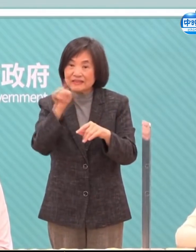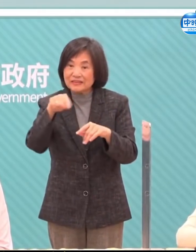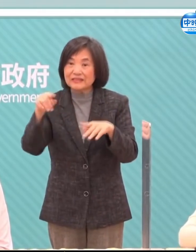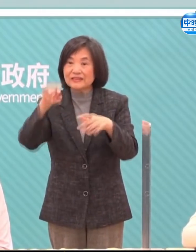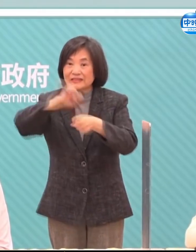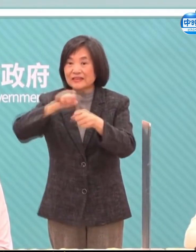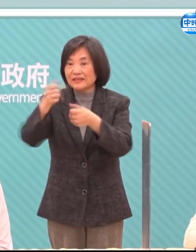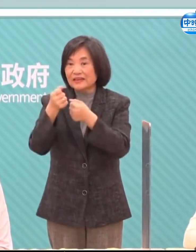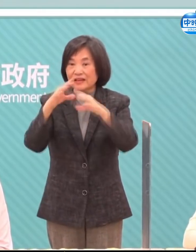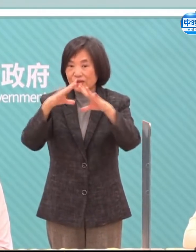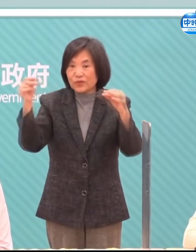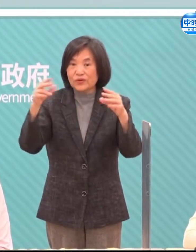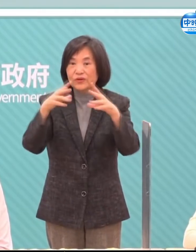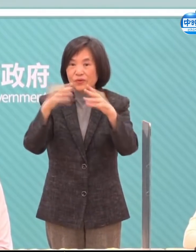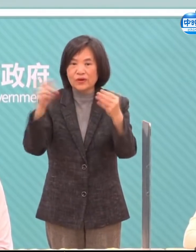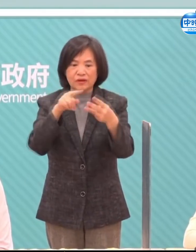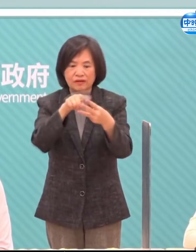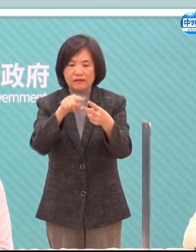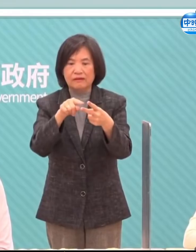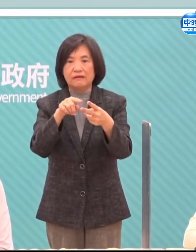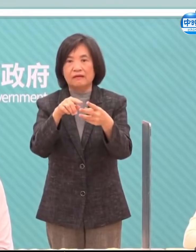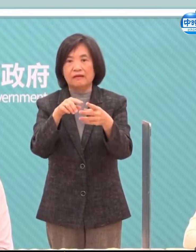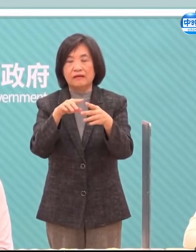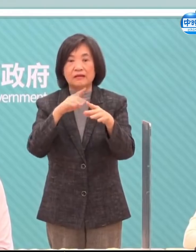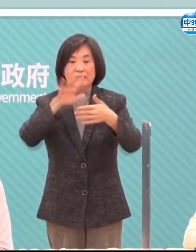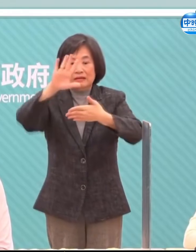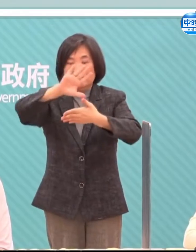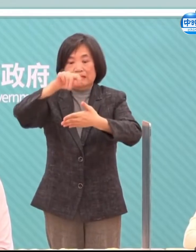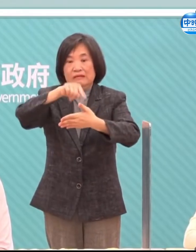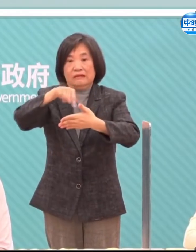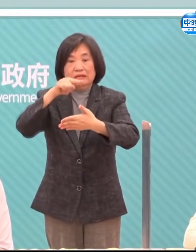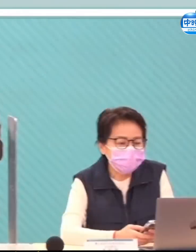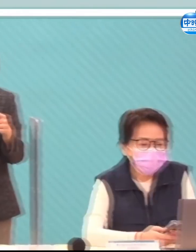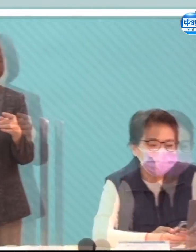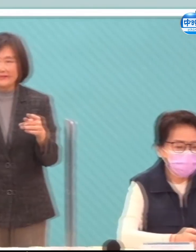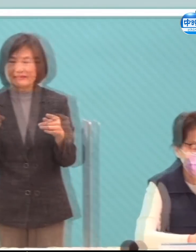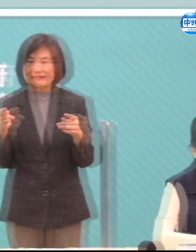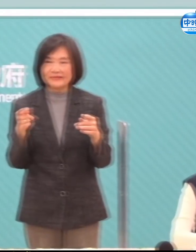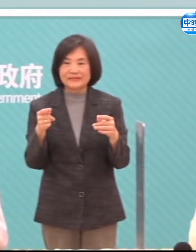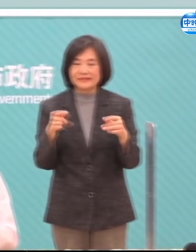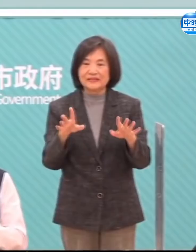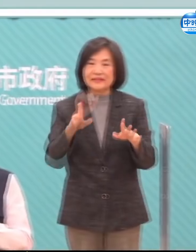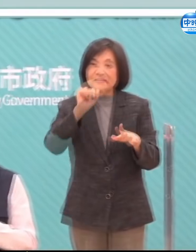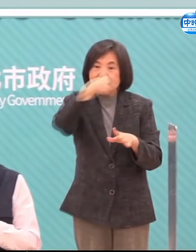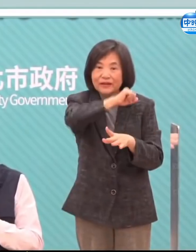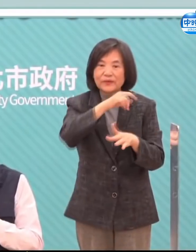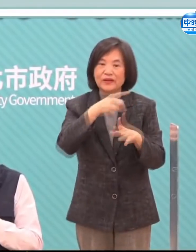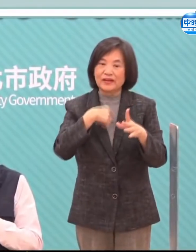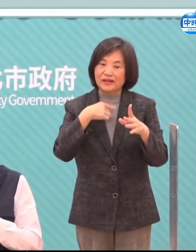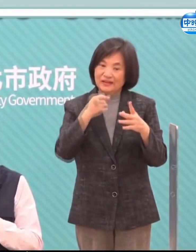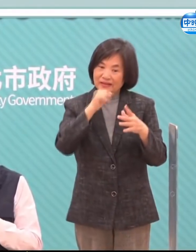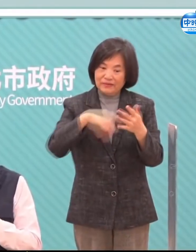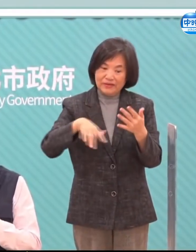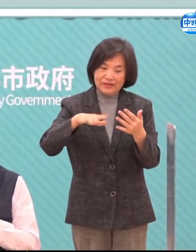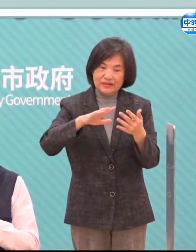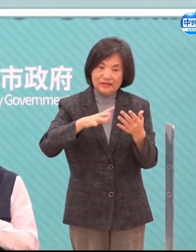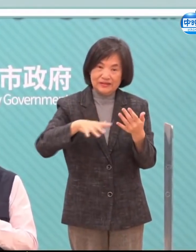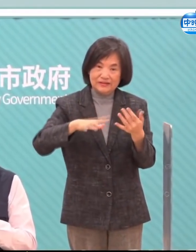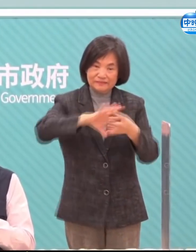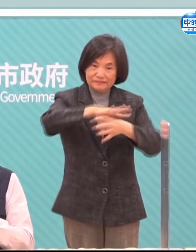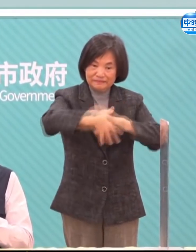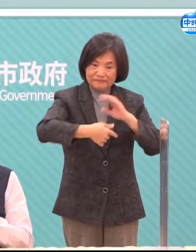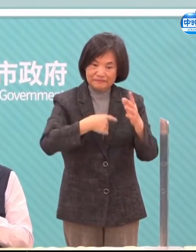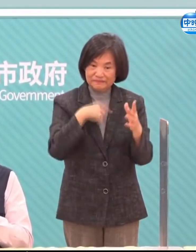这样的情形？蔡政府上任之后，22个邦交国断交到剩下14个。 啊，台湾的存在，你知道吗？也不